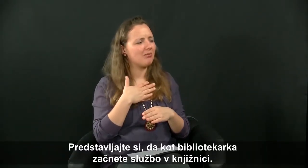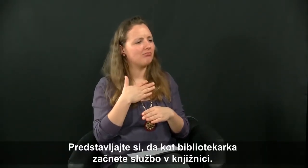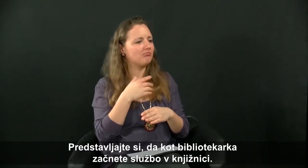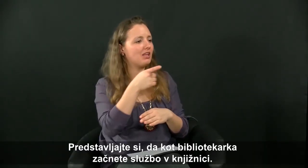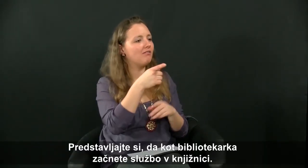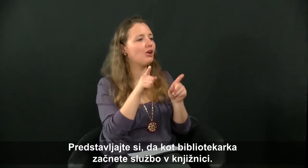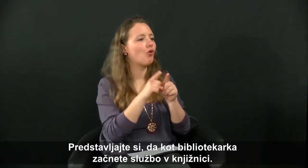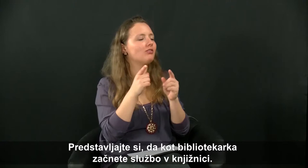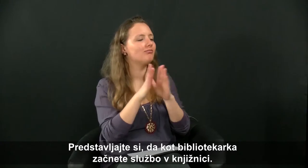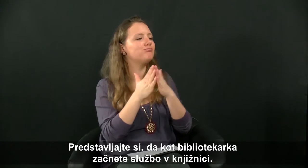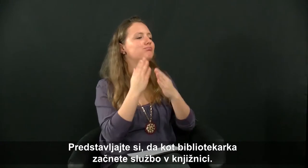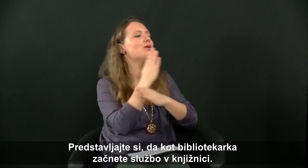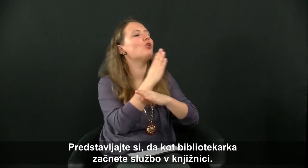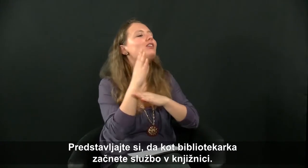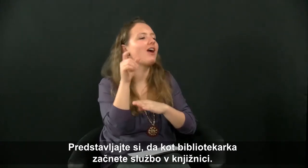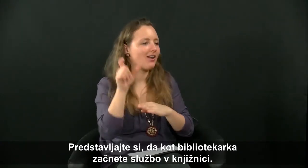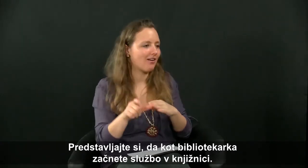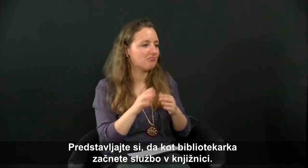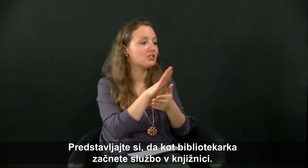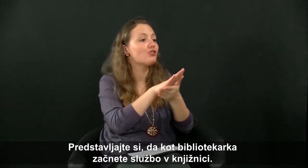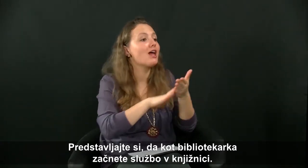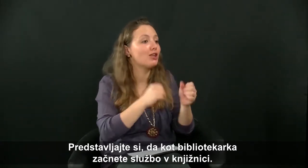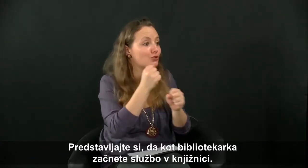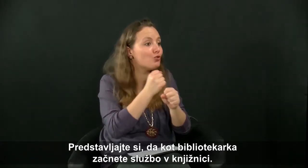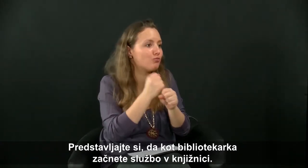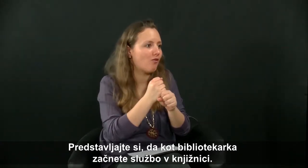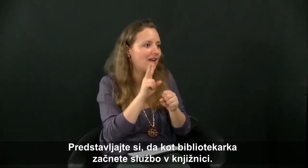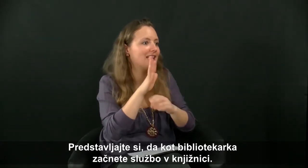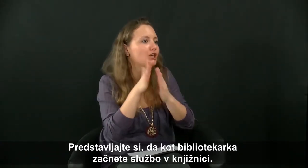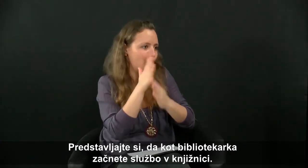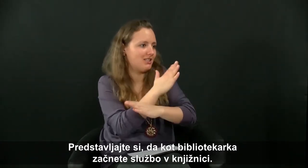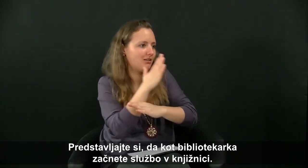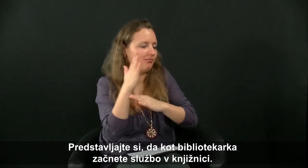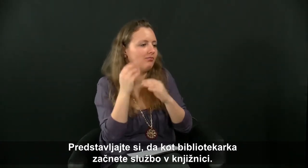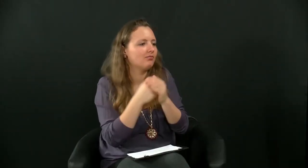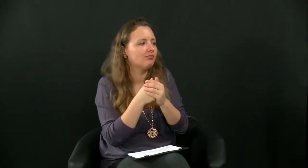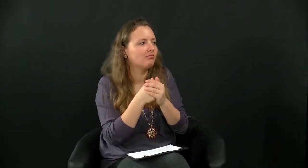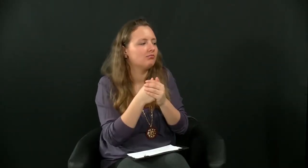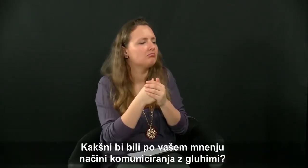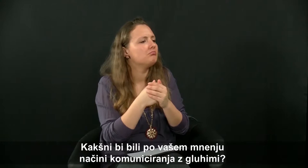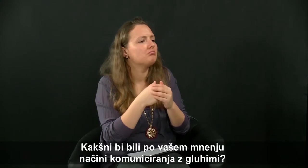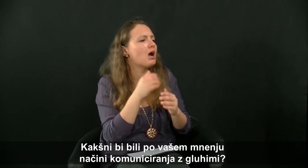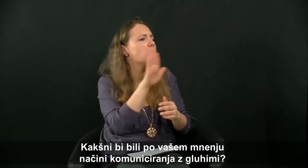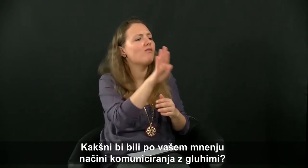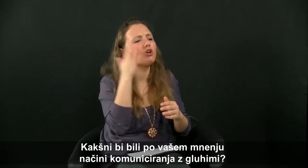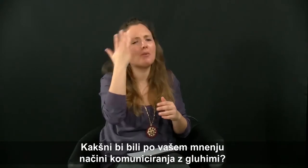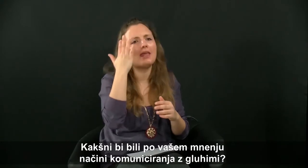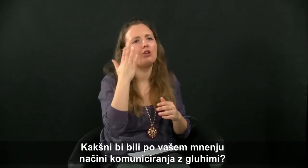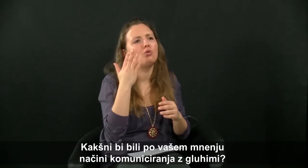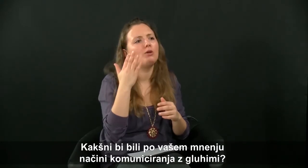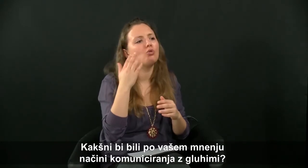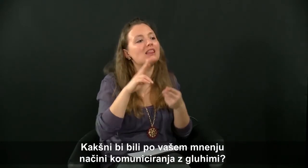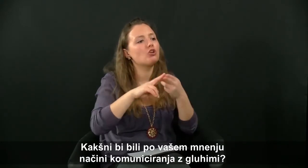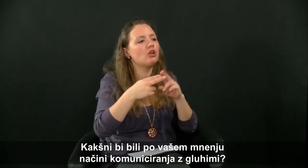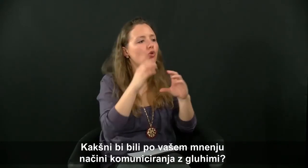Predstavljajte si, da vi kot bibliotekarka začnete službo v knjižnici. Kaj bi po vašem